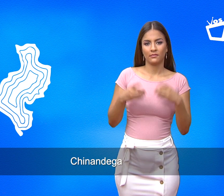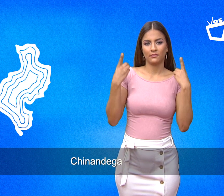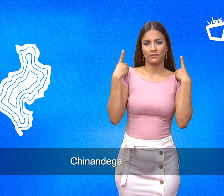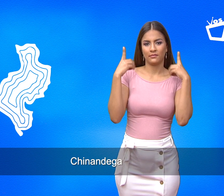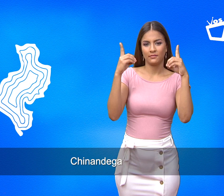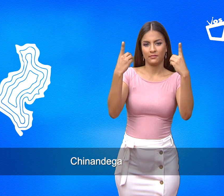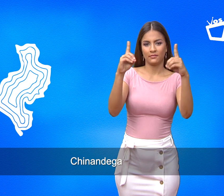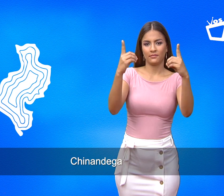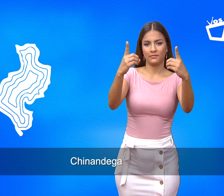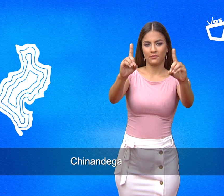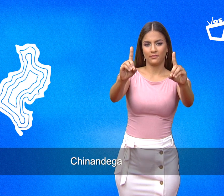chinandega